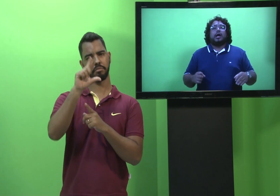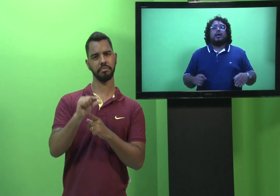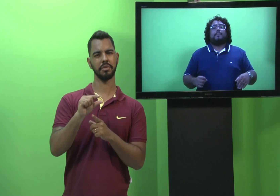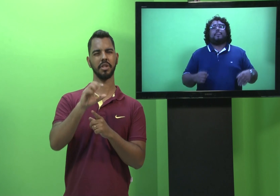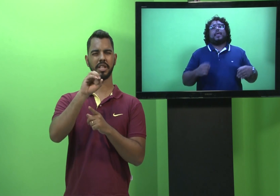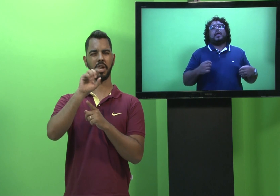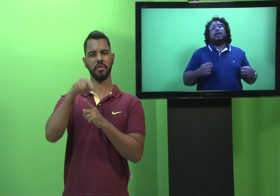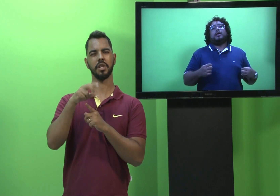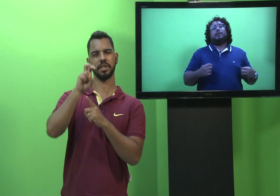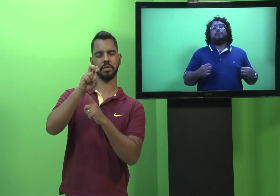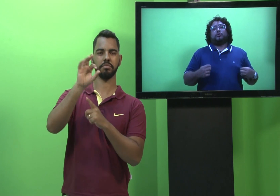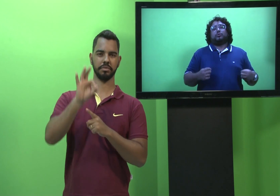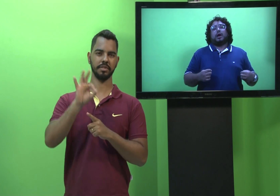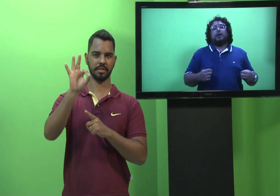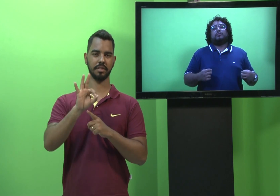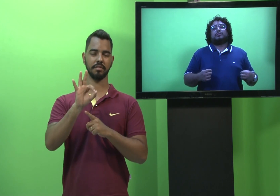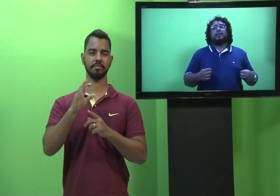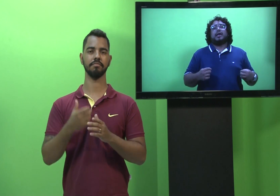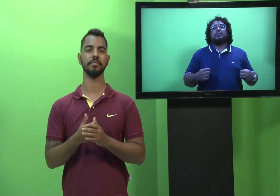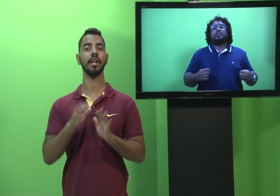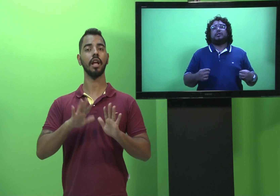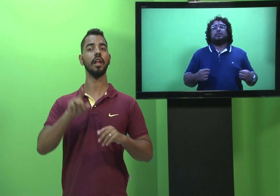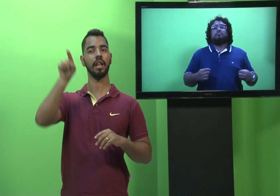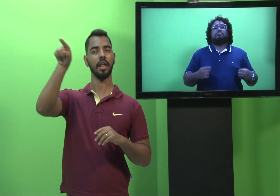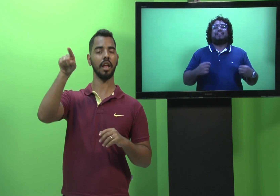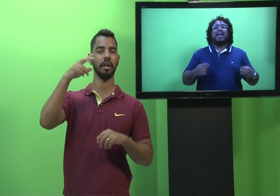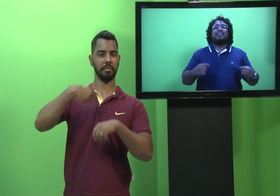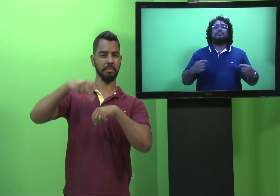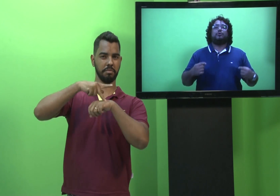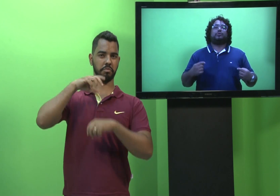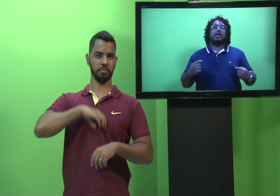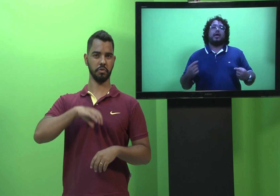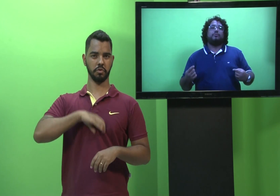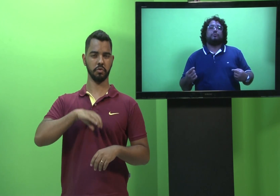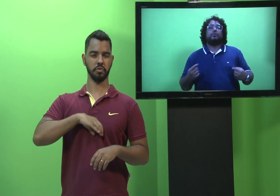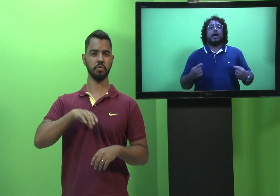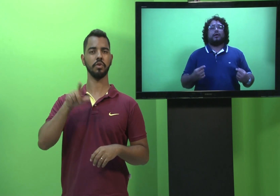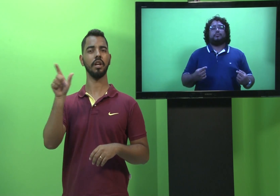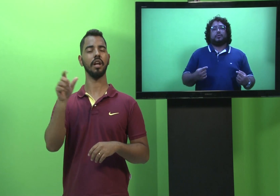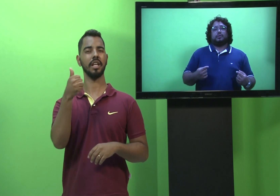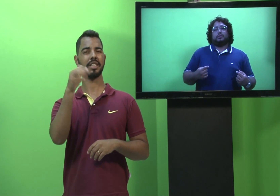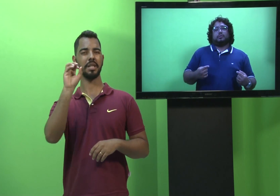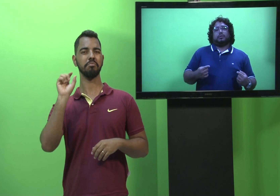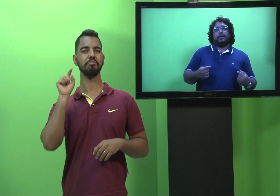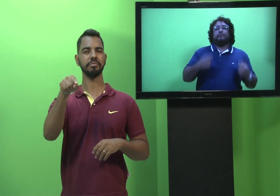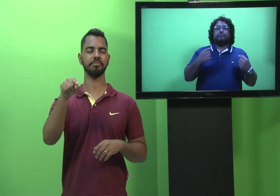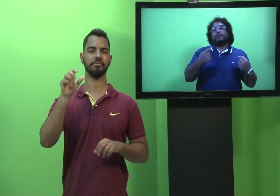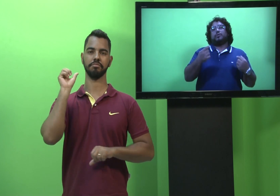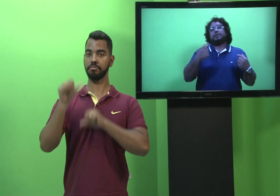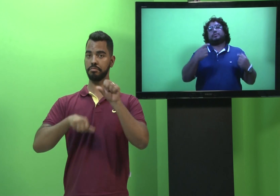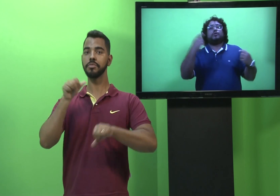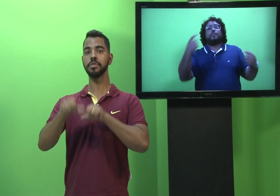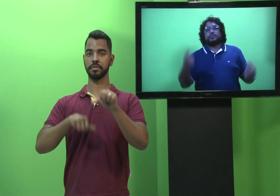Já em Portugal, cerca de 10 mil termos mudaram, aí